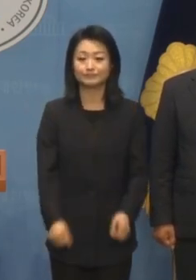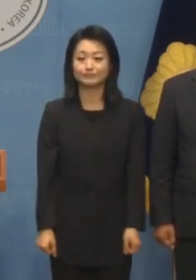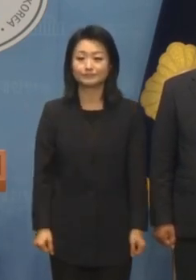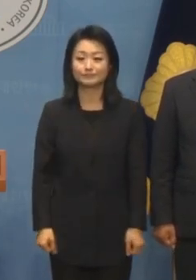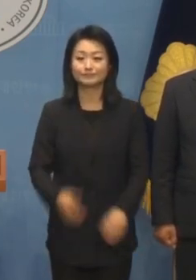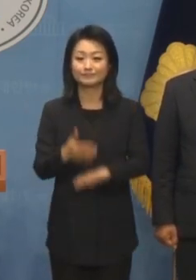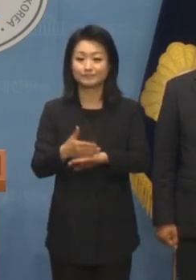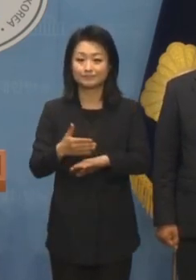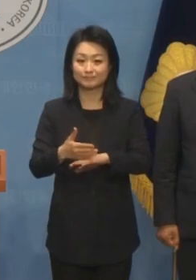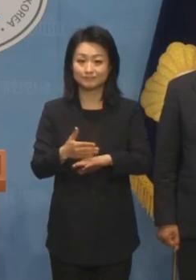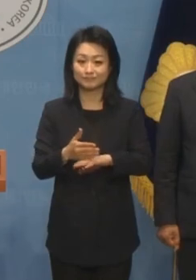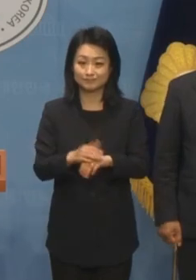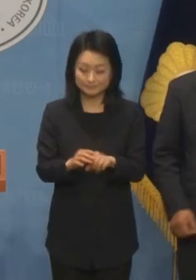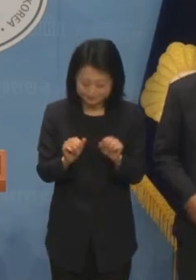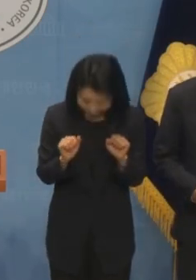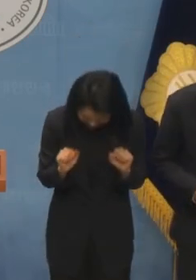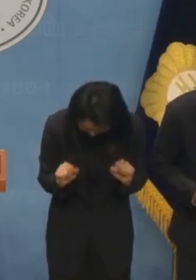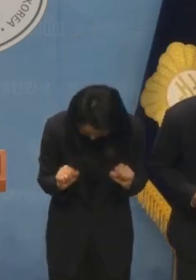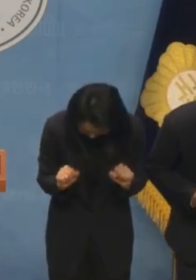하겠습니다. 고맙습니다.